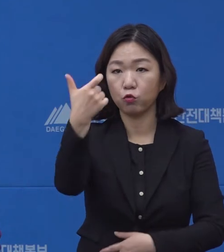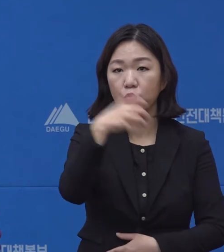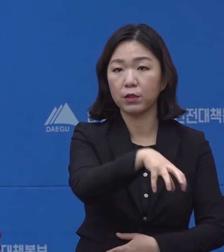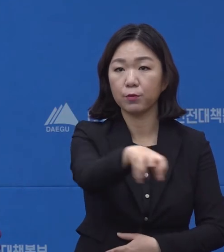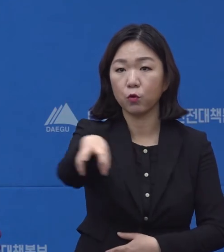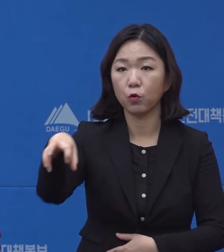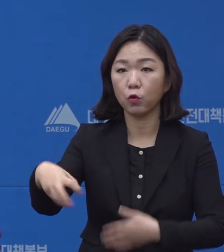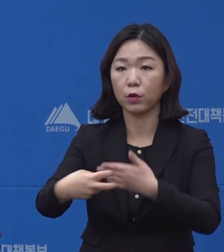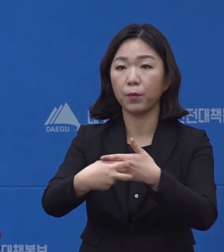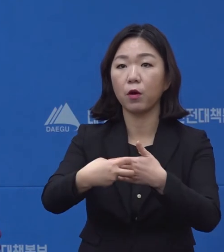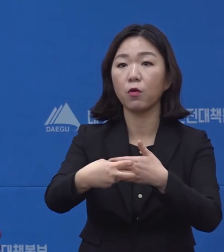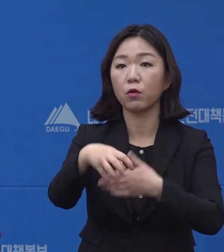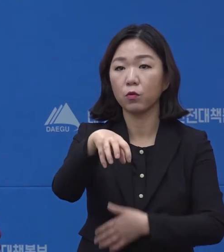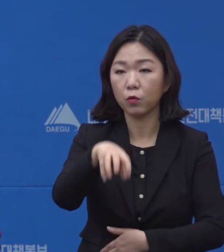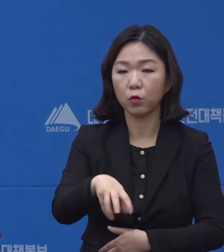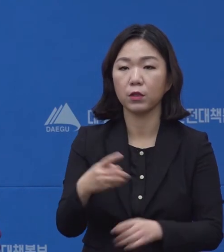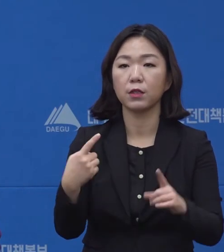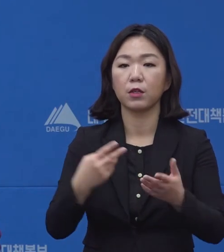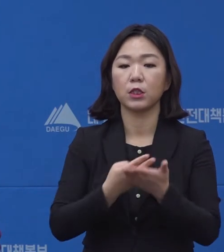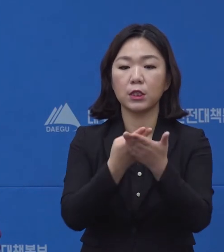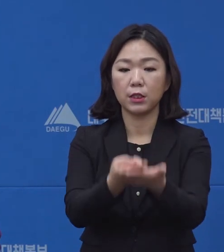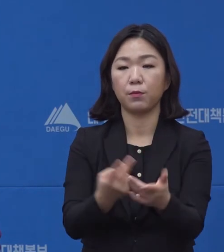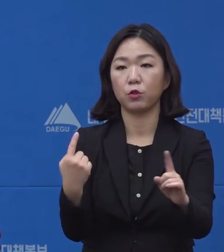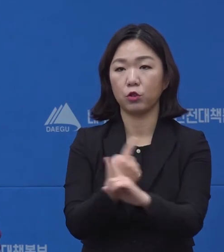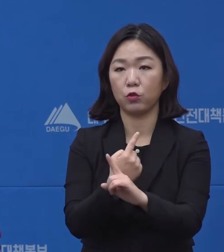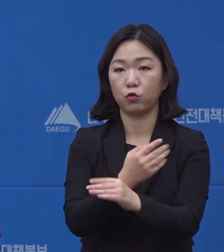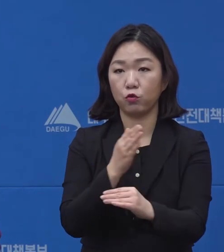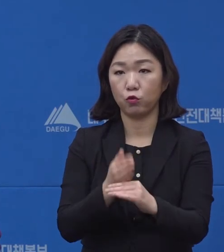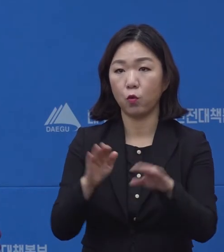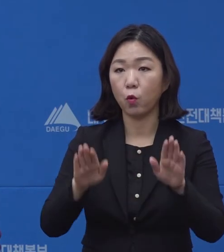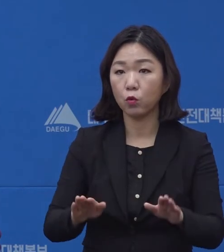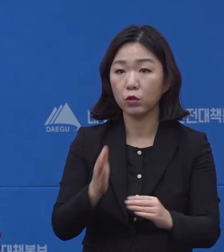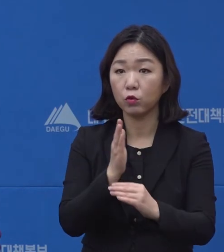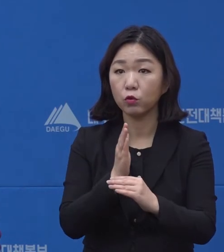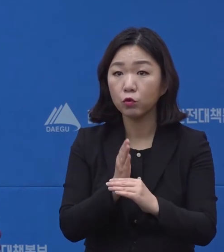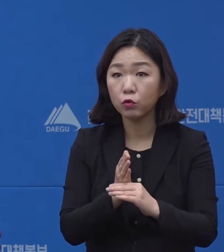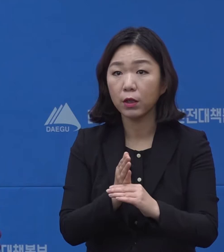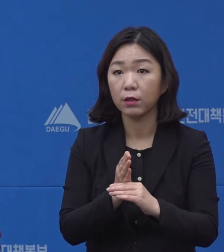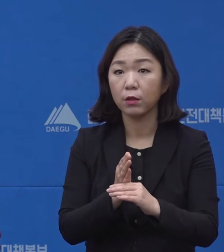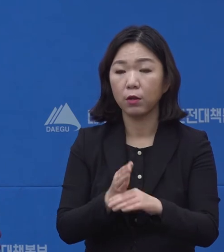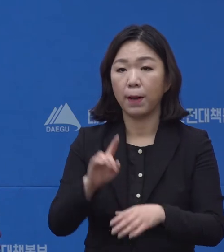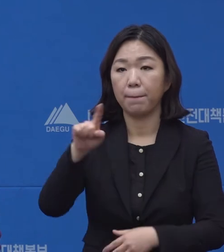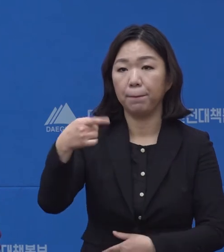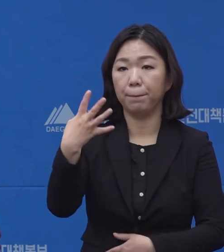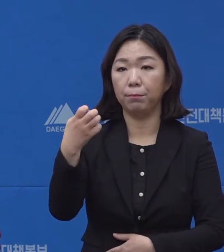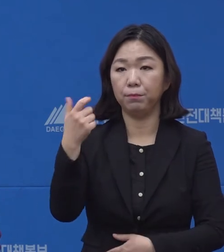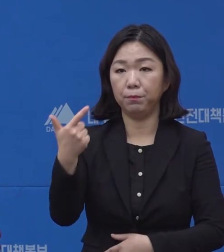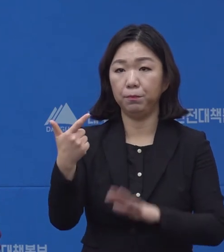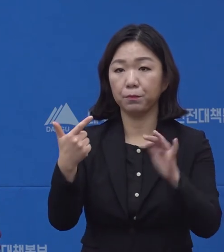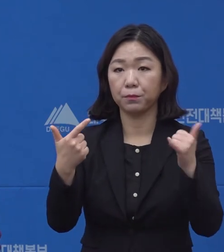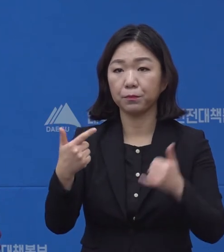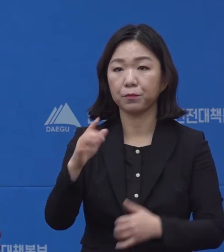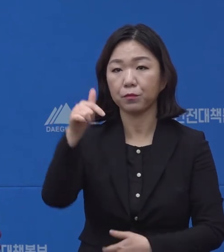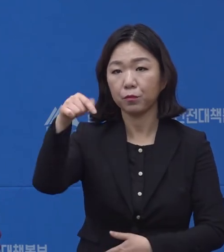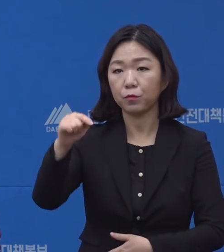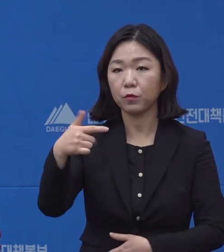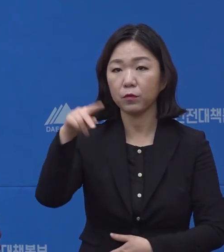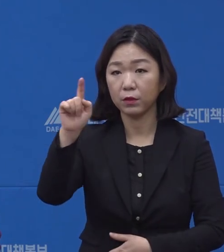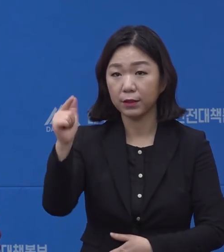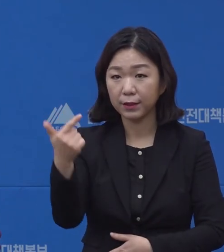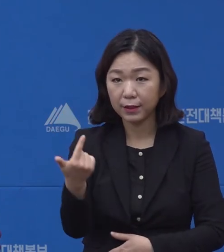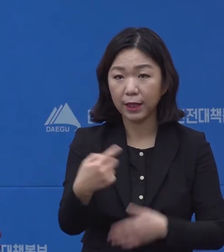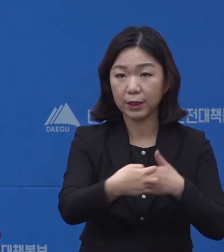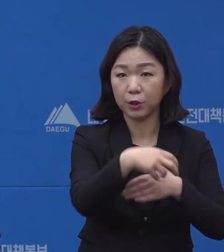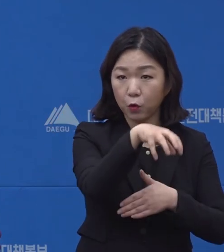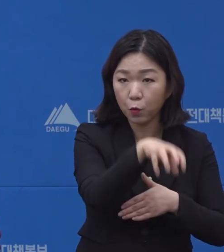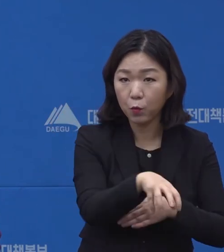병원에서 입원 치료받고 있습니다. 오늘 중 146명이 군산의료원,